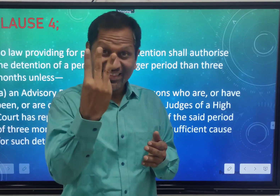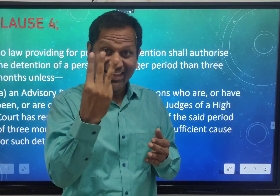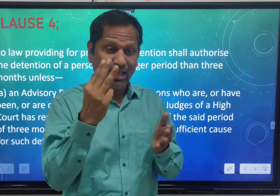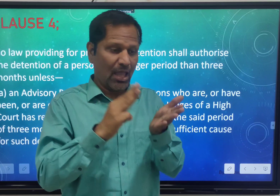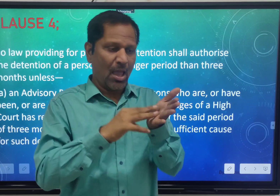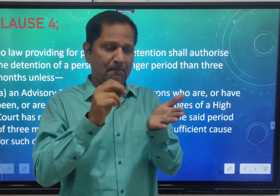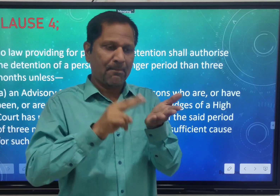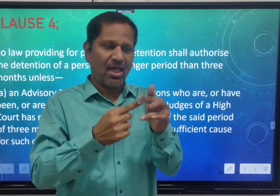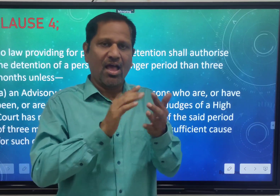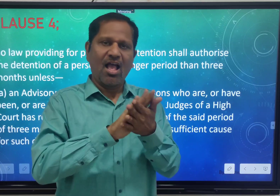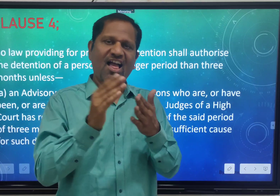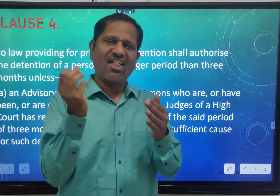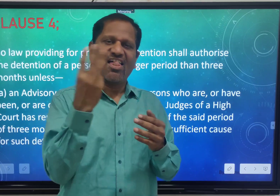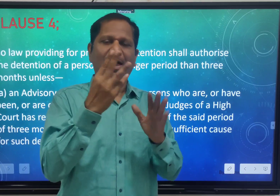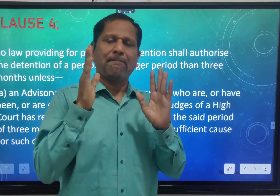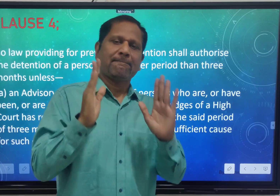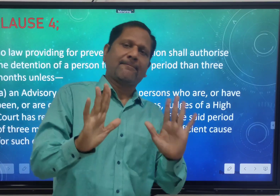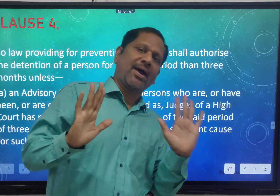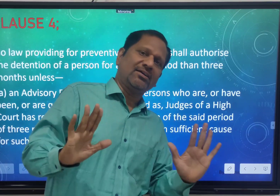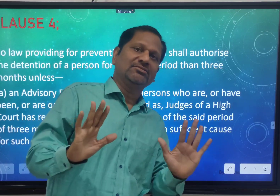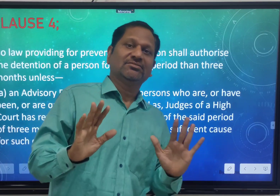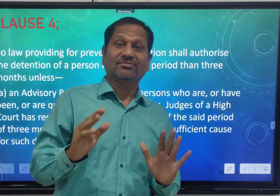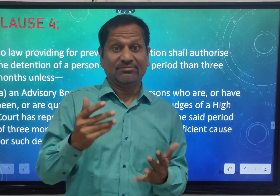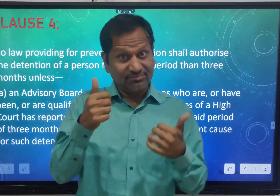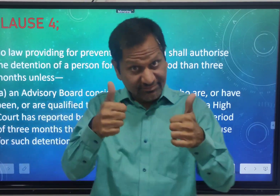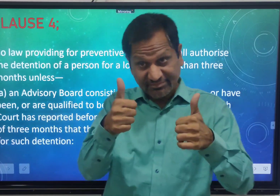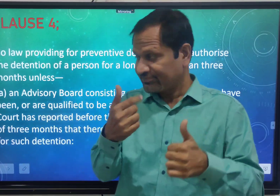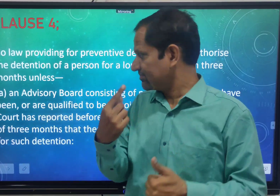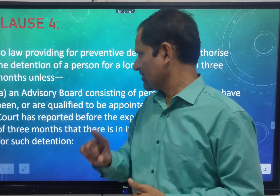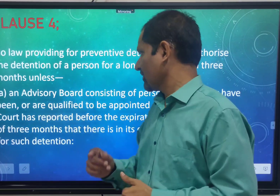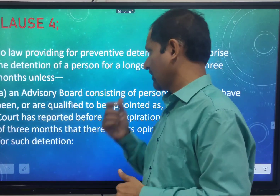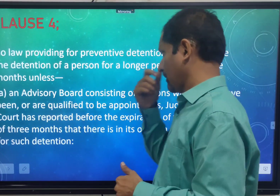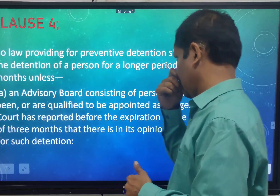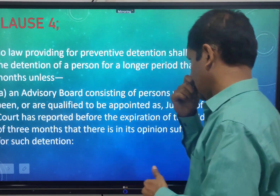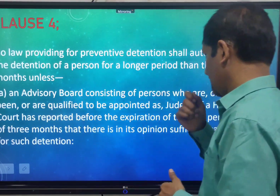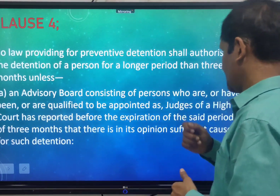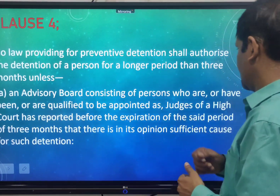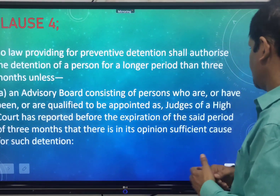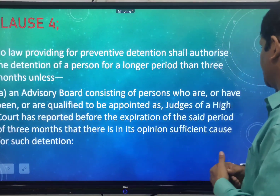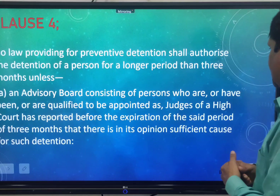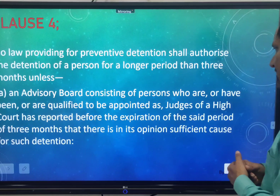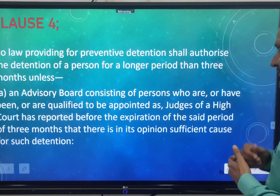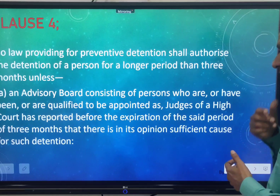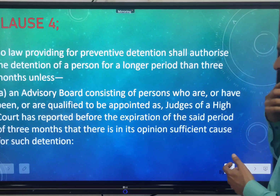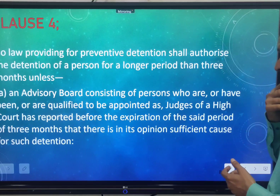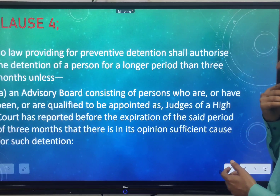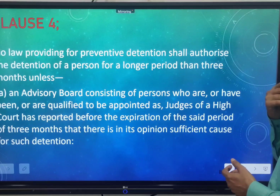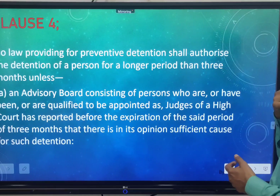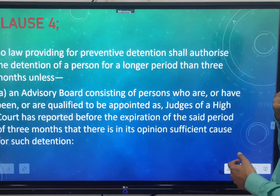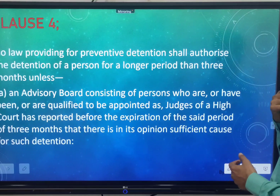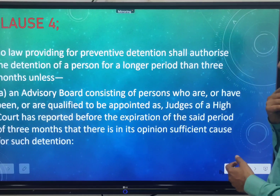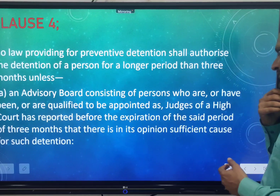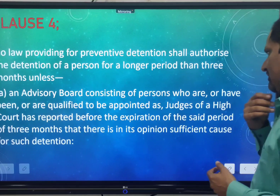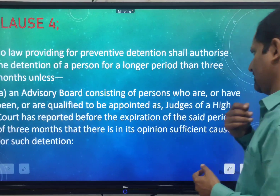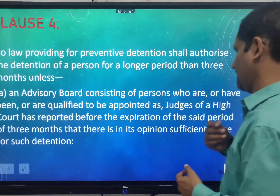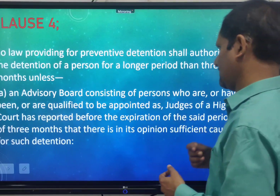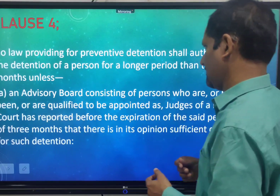हैं, जज रहते हैं, वही निर्णय लेते हैं कि शायद समय बढ़ाया जा सकता है या नहीं।